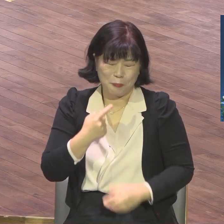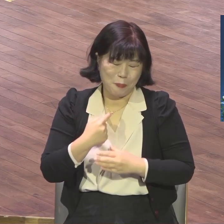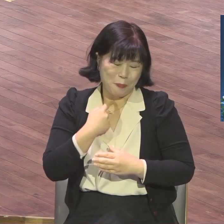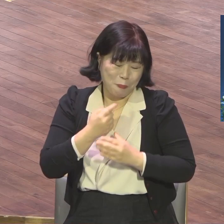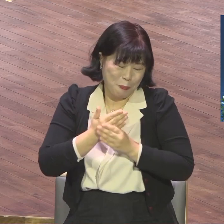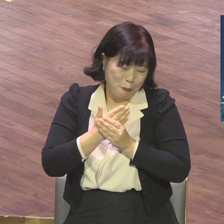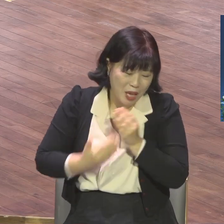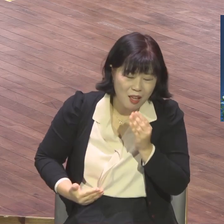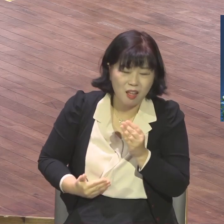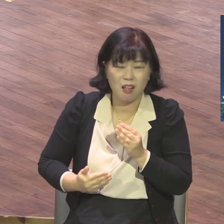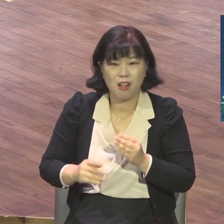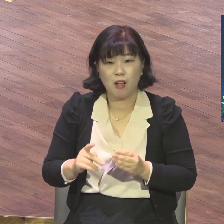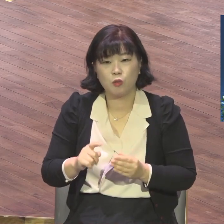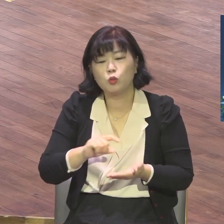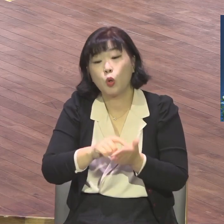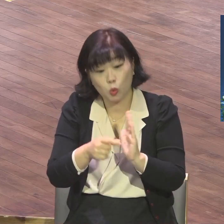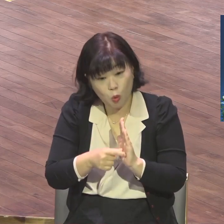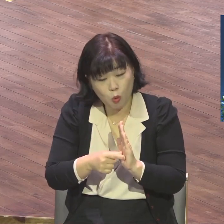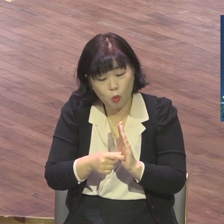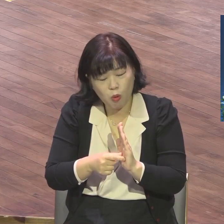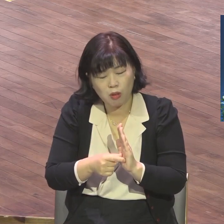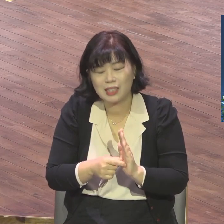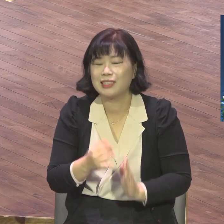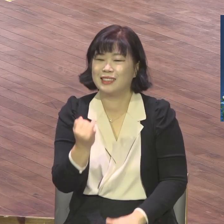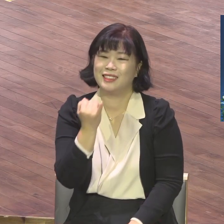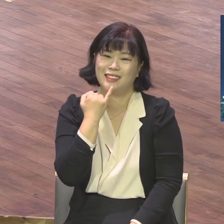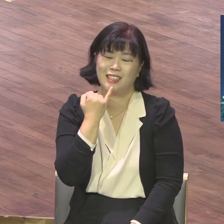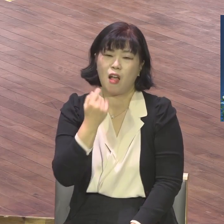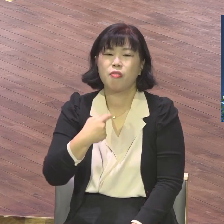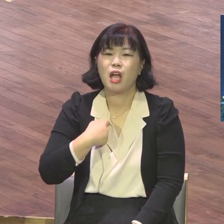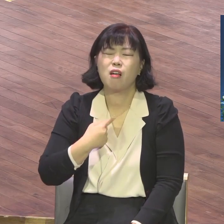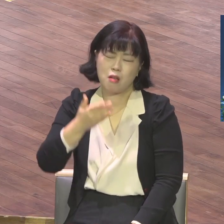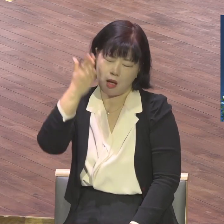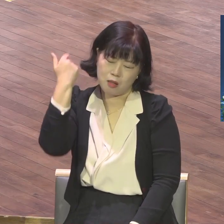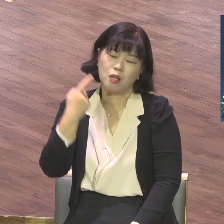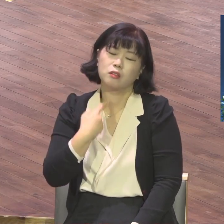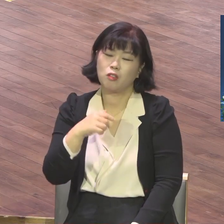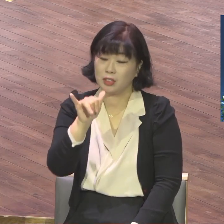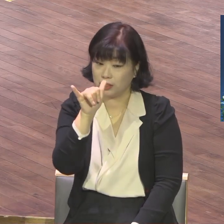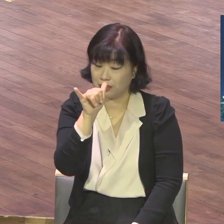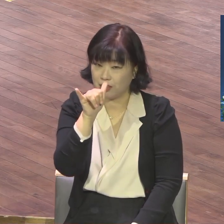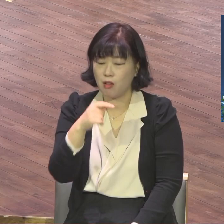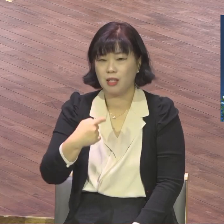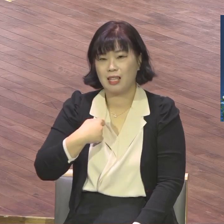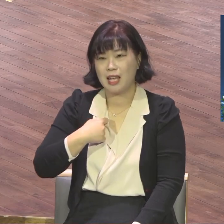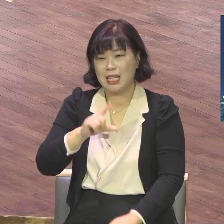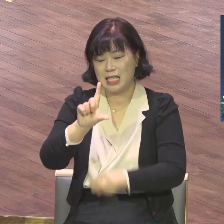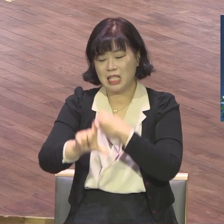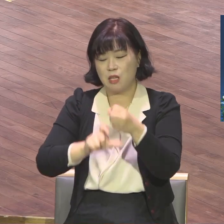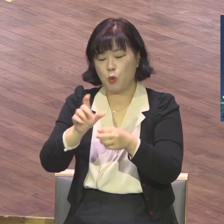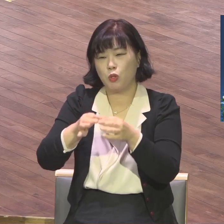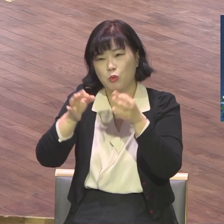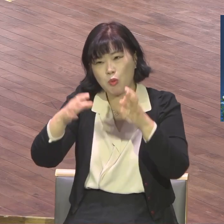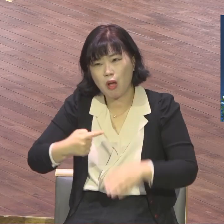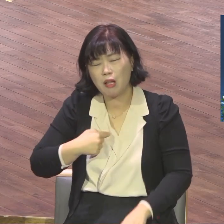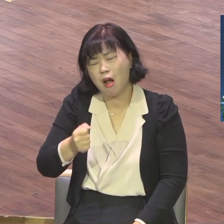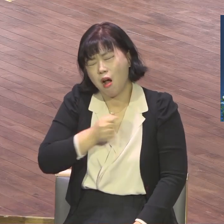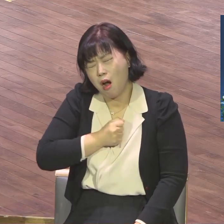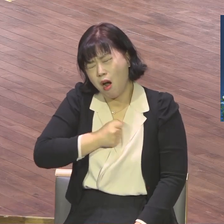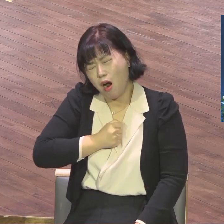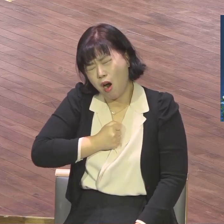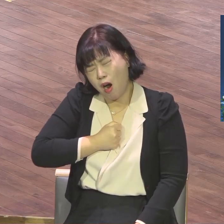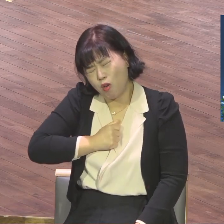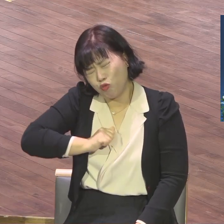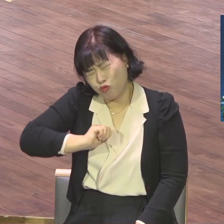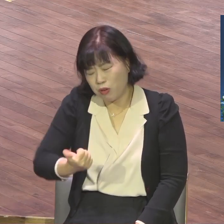동안 어제 잔 적 있어요? 15년 동안 한 달에 일주일 금식하면서 하나님 부르신 적 있냐고 있었냐고요. 그 정도로 답답한 적